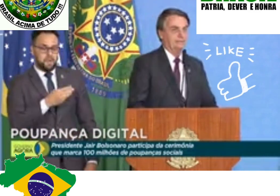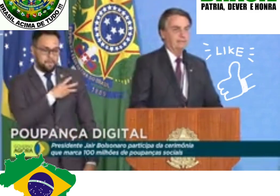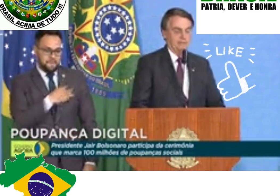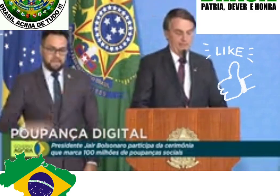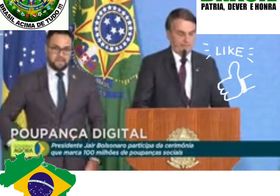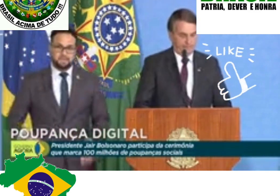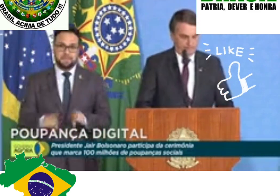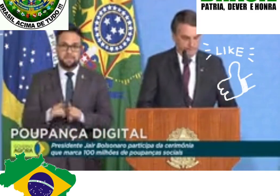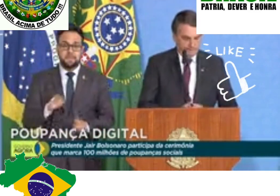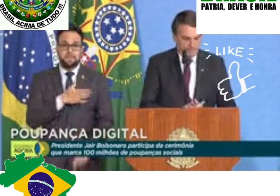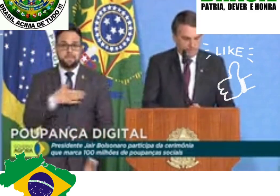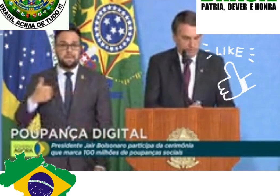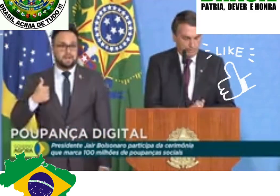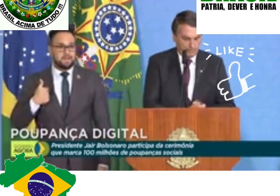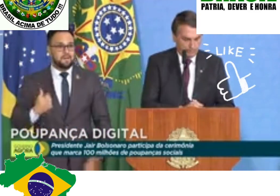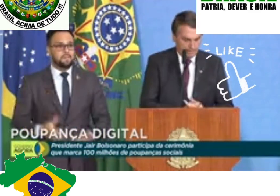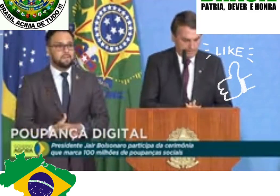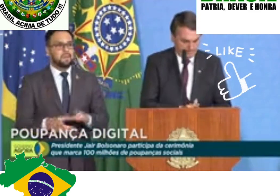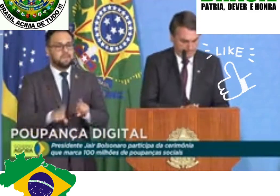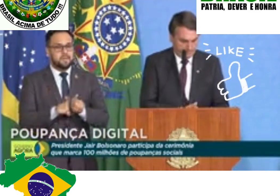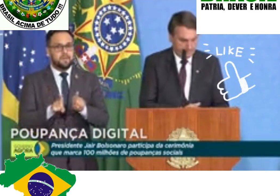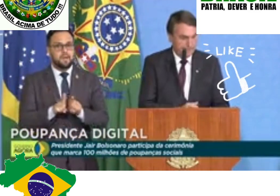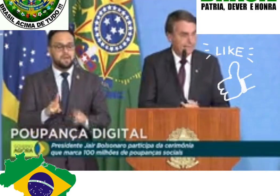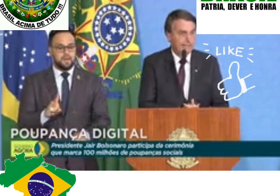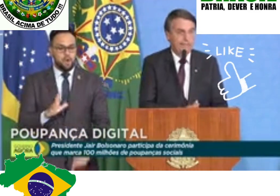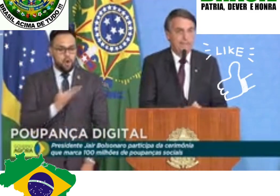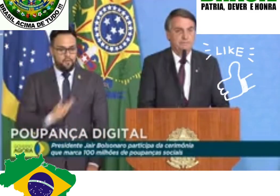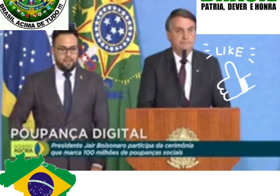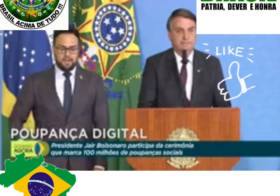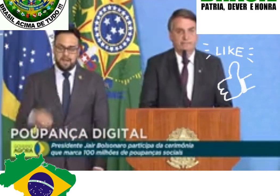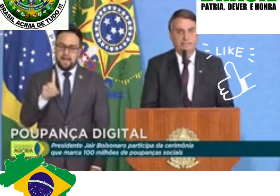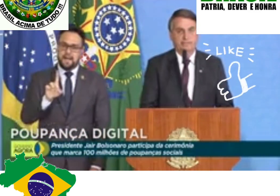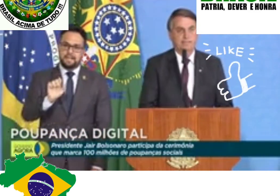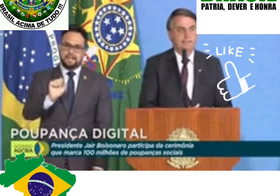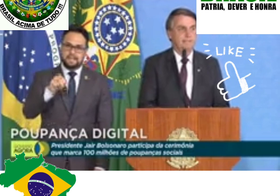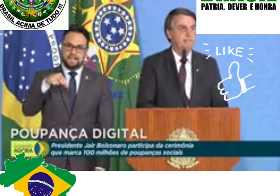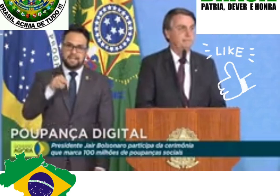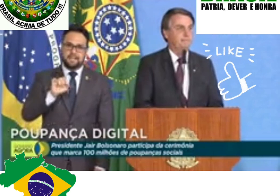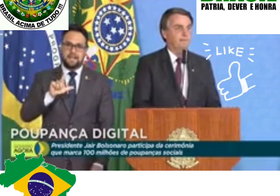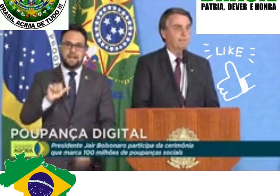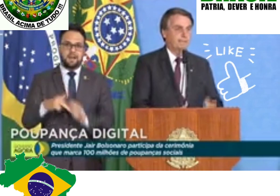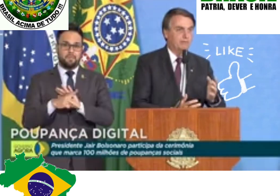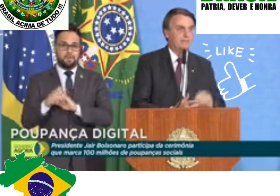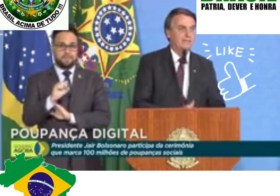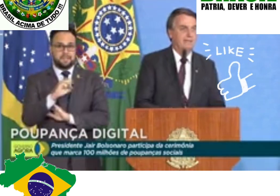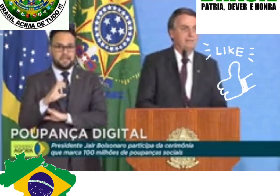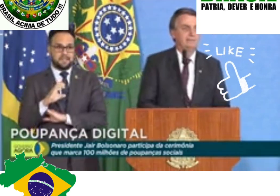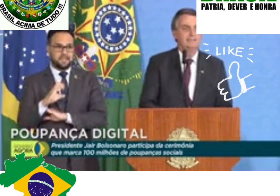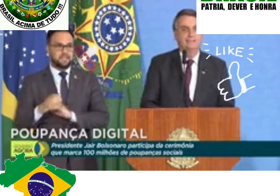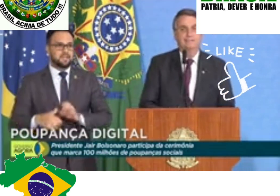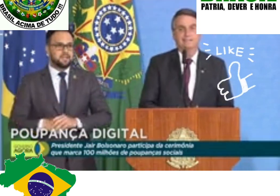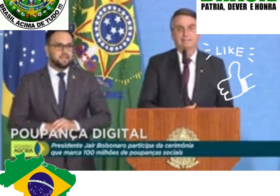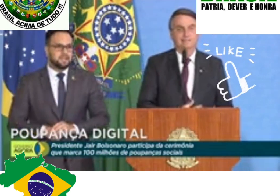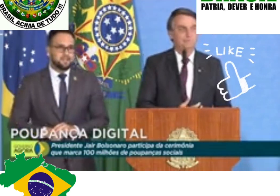primeira-dama, senhora governadora Daniela Renner, Santa Catarina, prezado